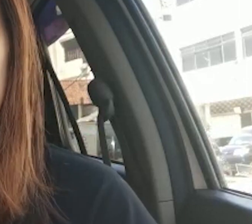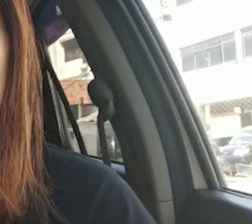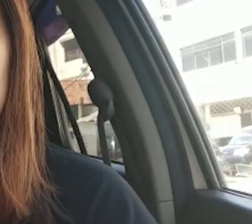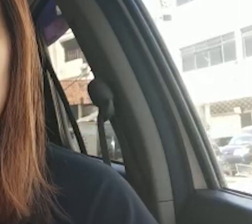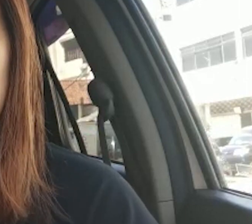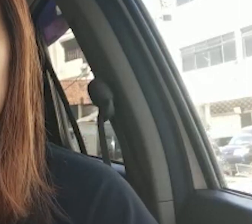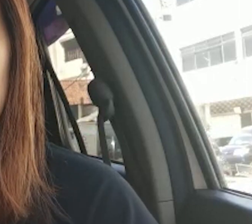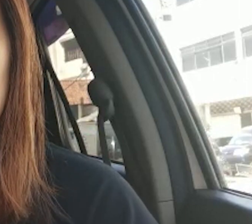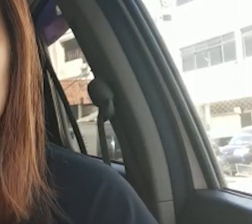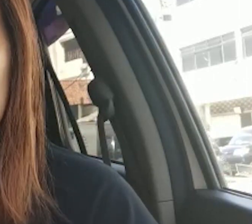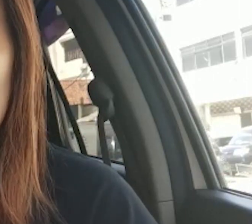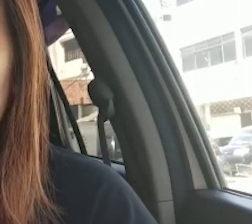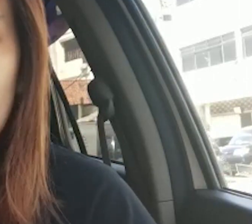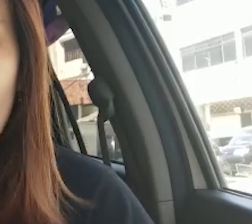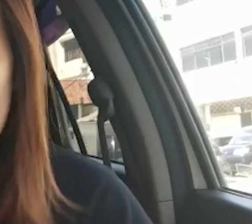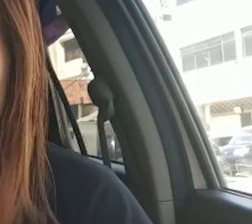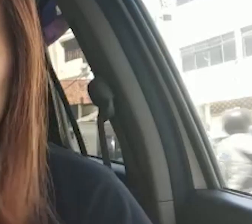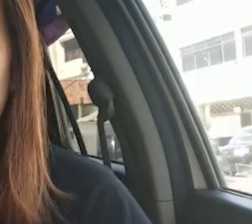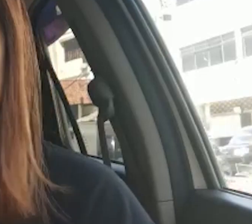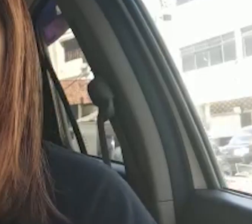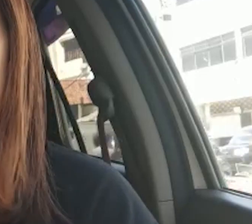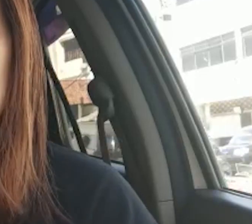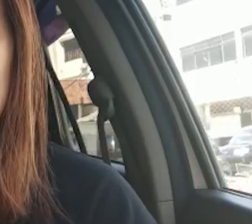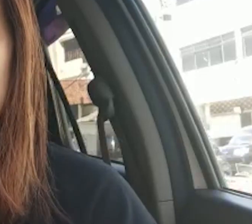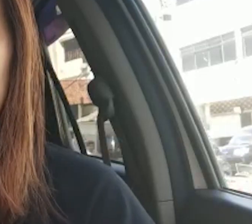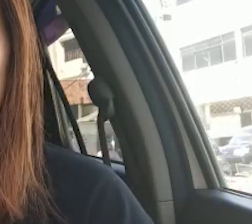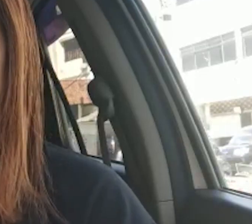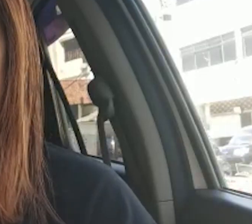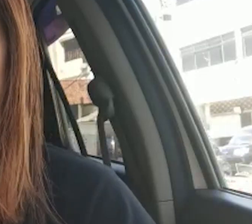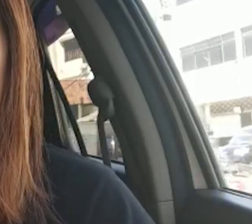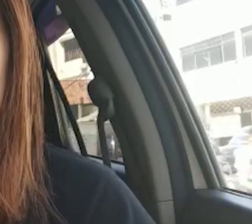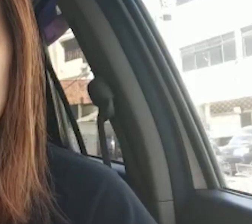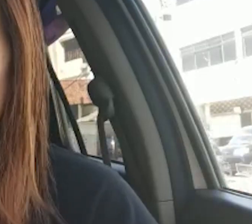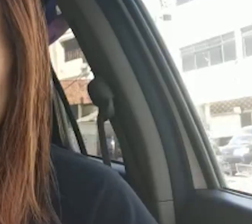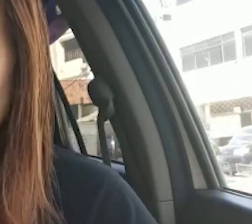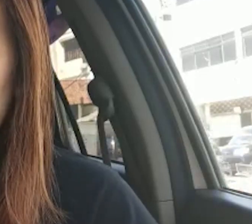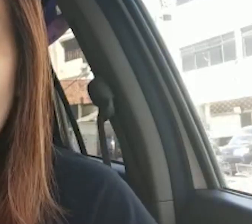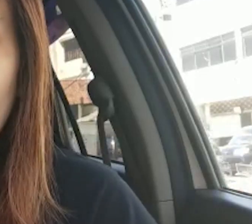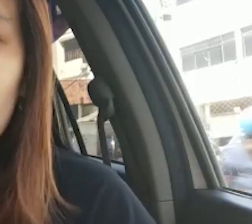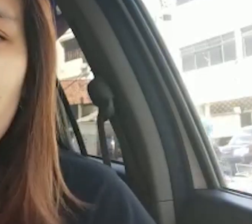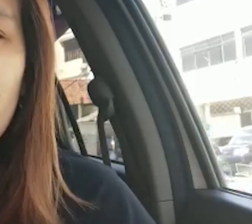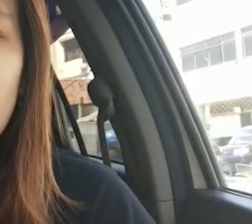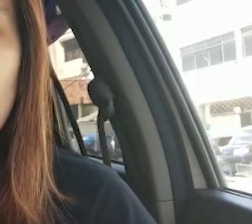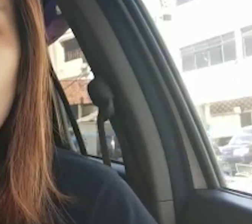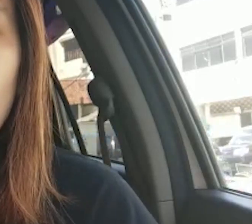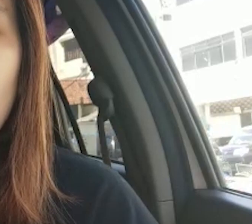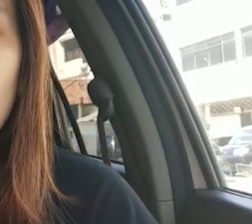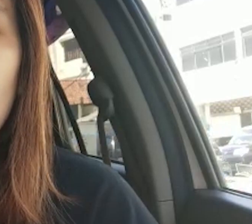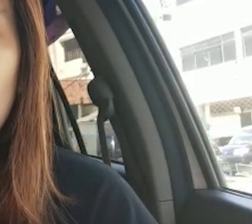Mulai Yosua dan sampai seterusnya, setiap tokoh-tokoh yang ditampilkan pasti akan